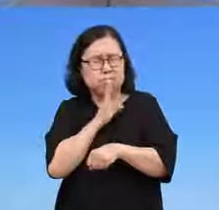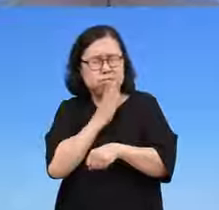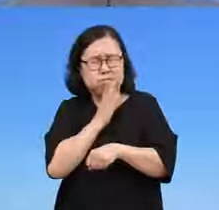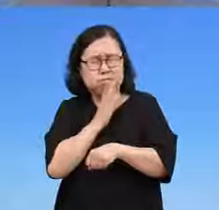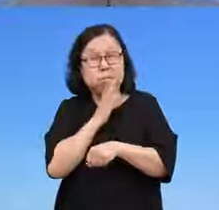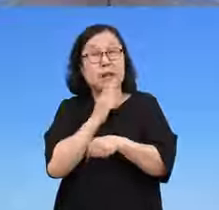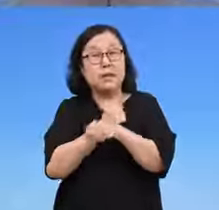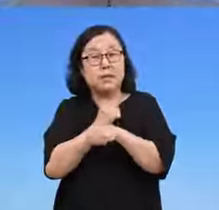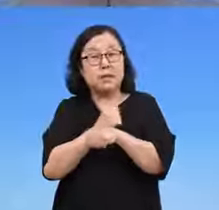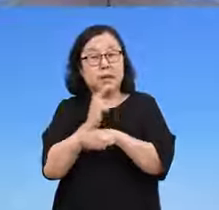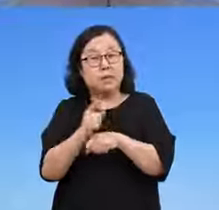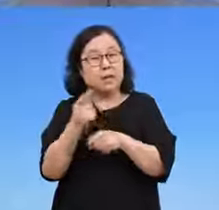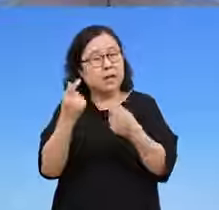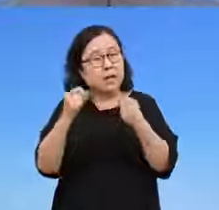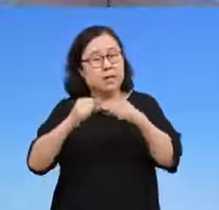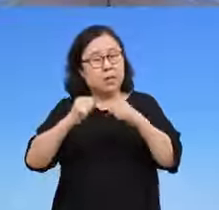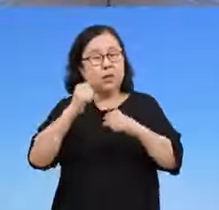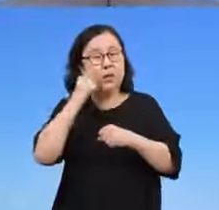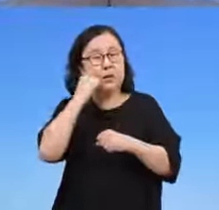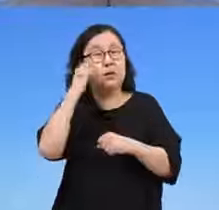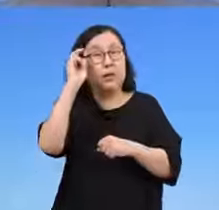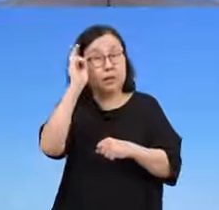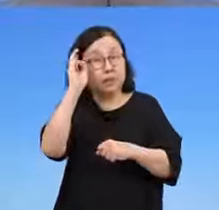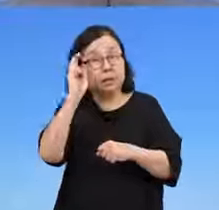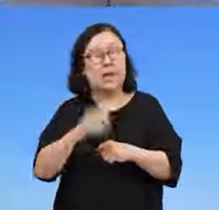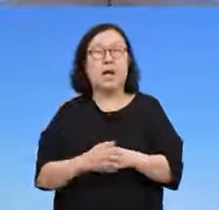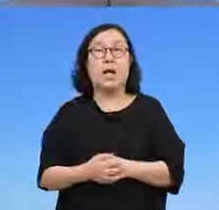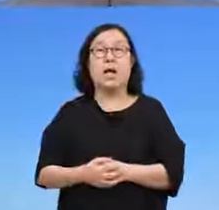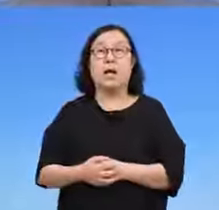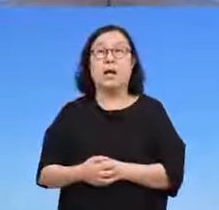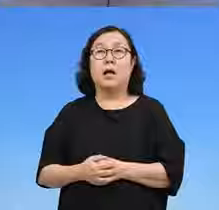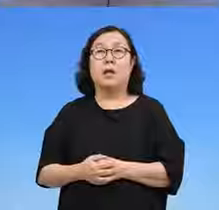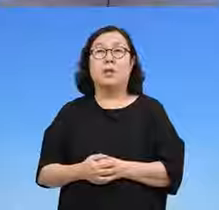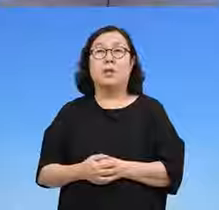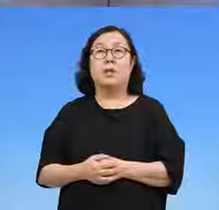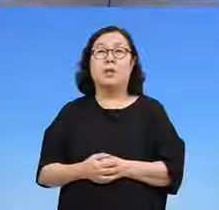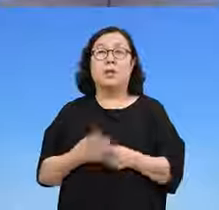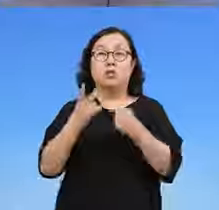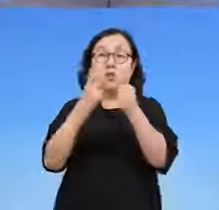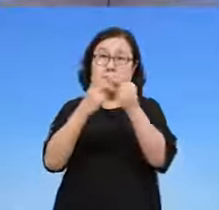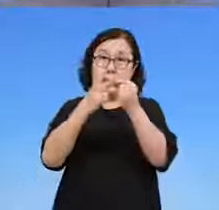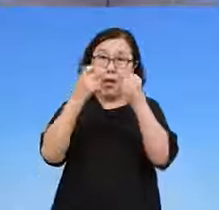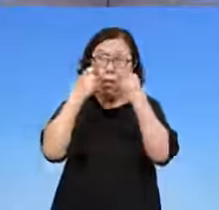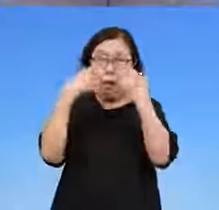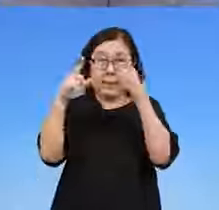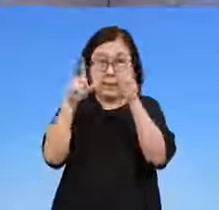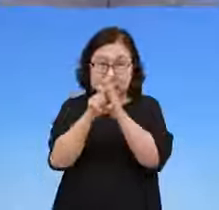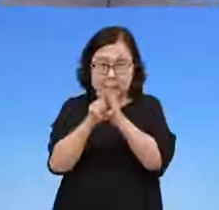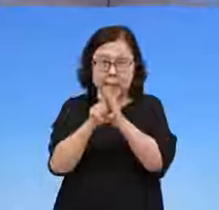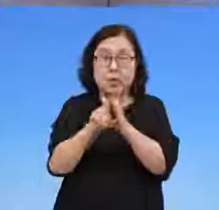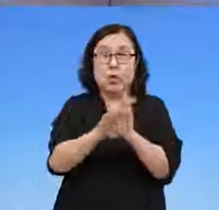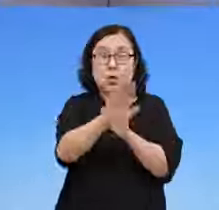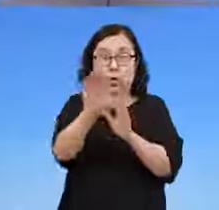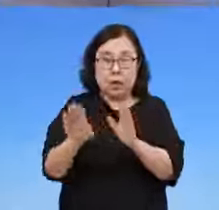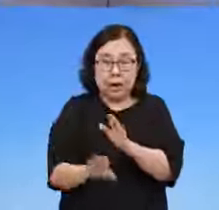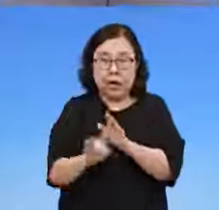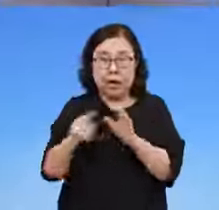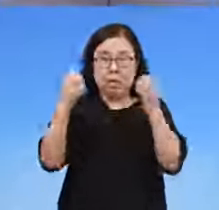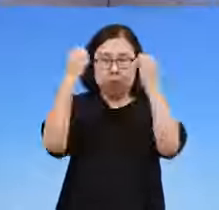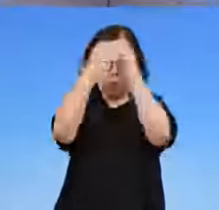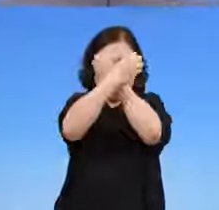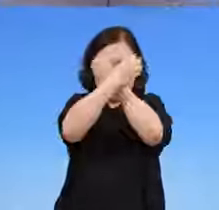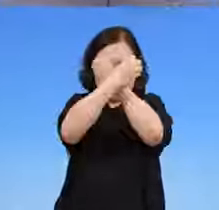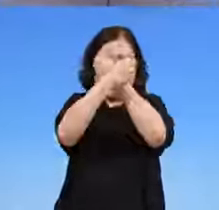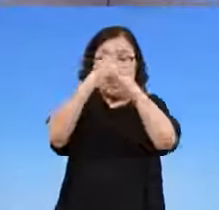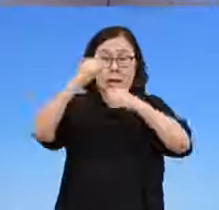그렇게 하겠습니까? 그런가 하면 이 4사람이 확신했던 또 한 가지 주님에 대한 확신이 뭐냐? 아무리 우리가